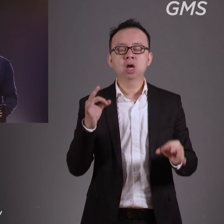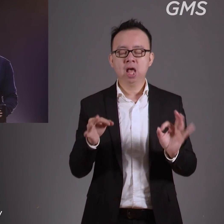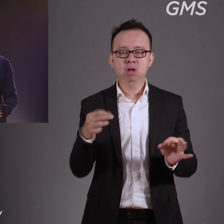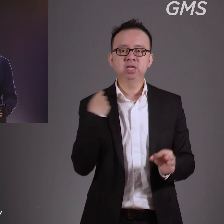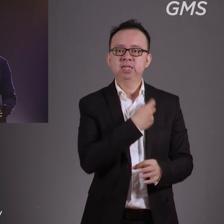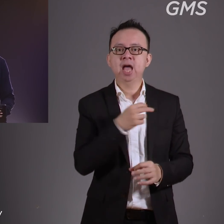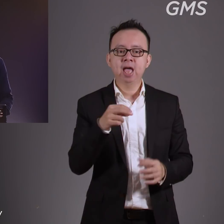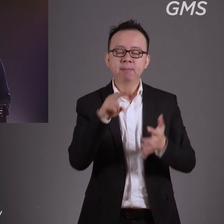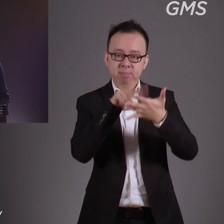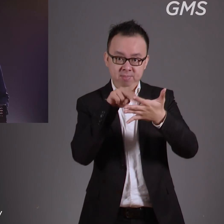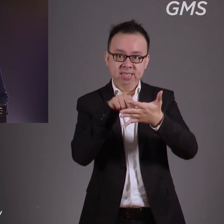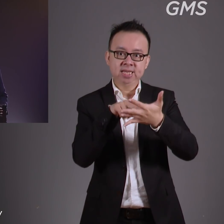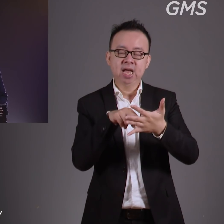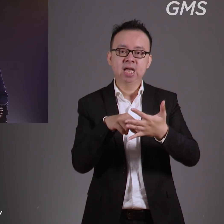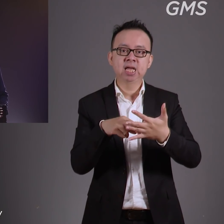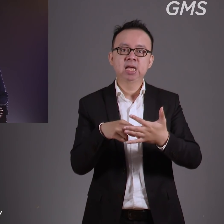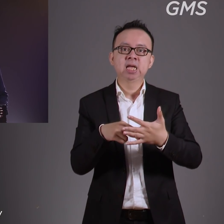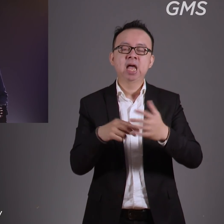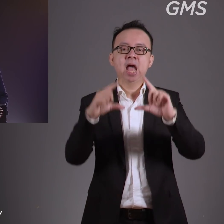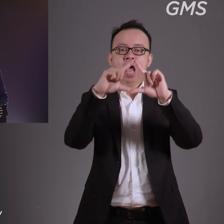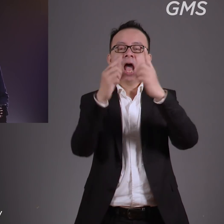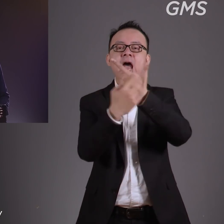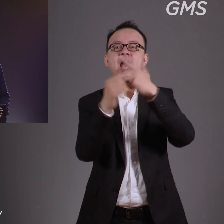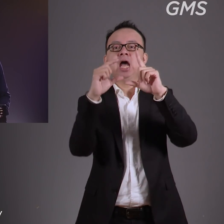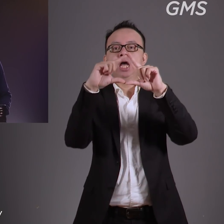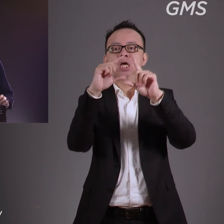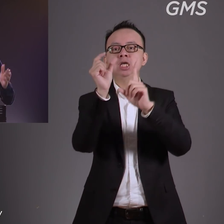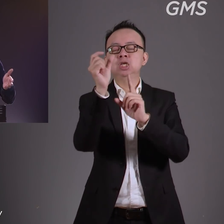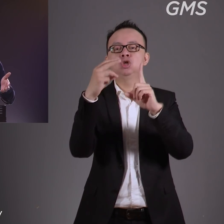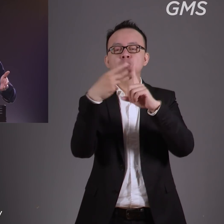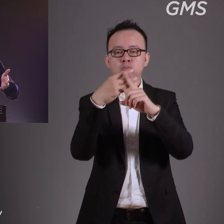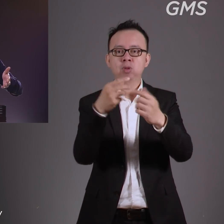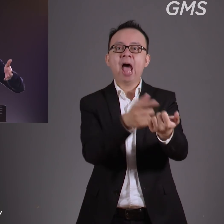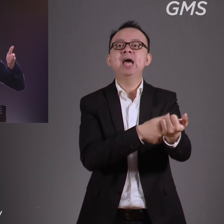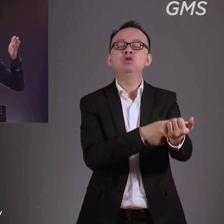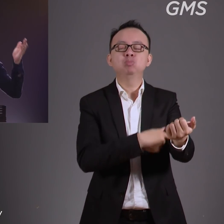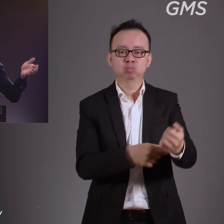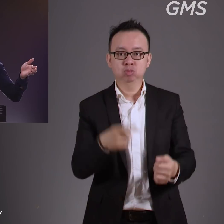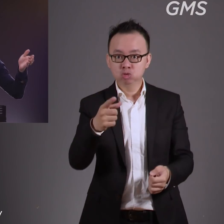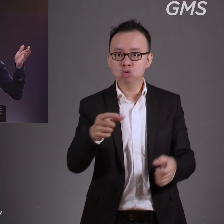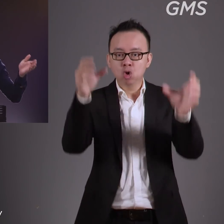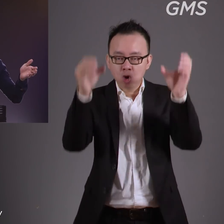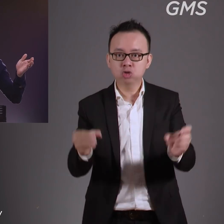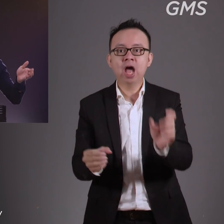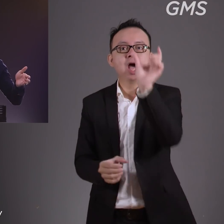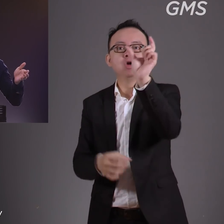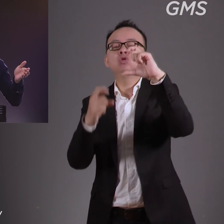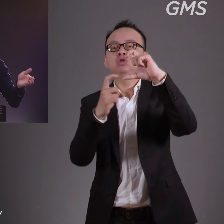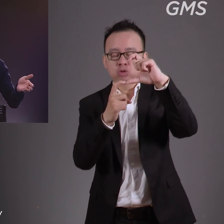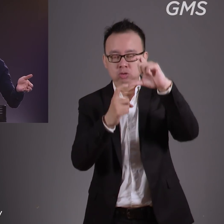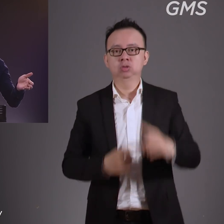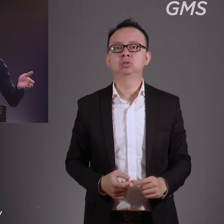Ayub adalah penduduk Us. Dia lahir, dia dibesarkan, dia berada di kota